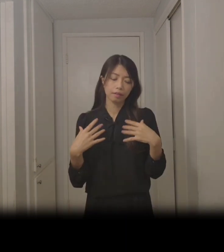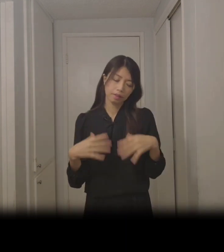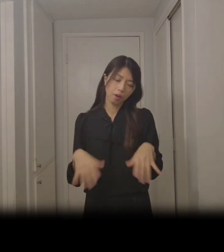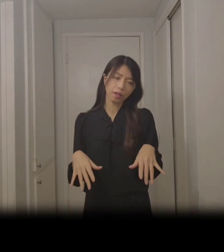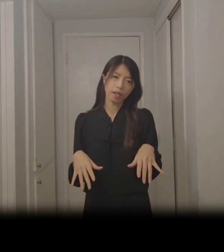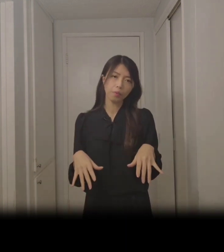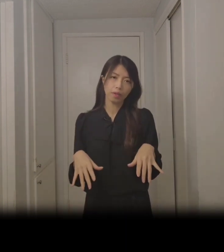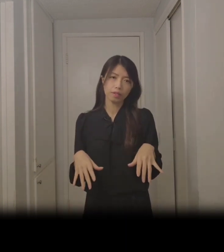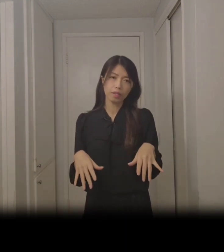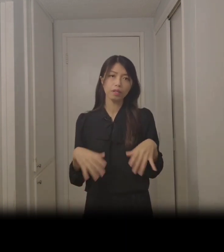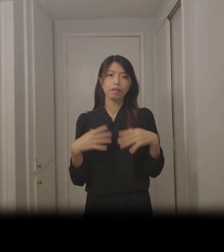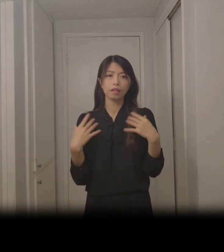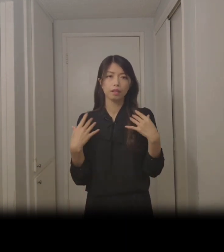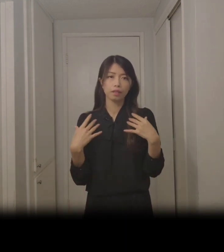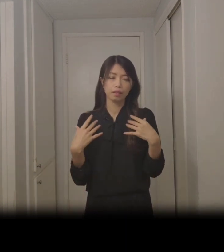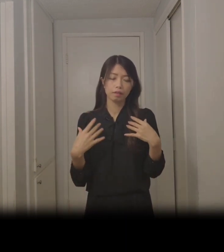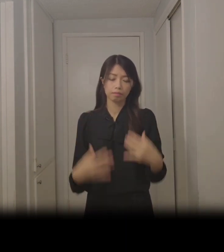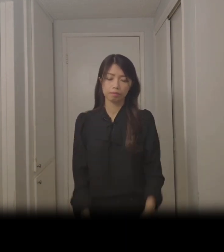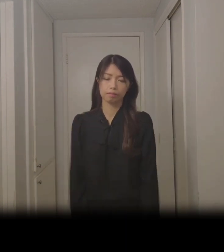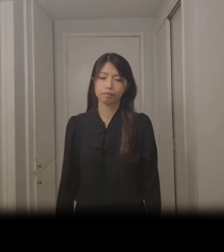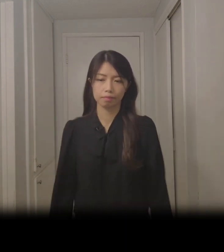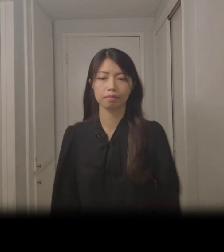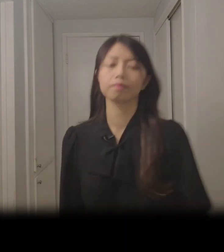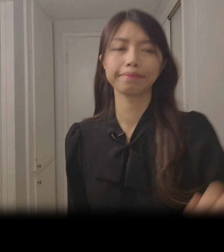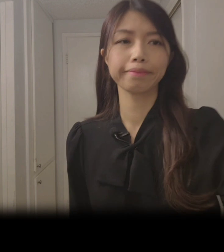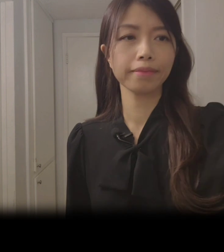약간 허약해 보이듯이